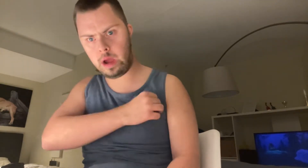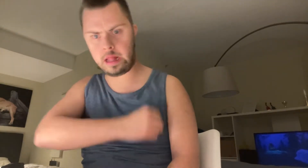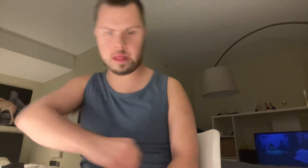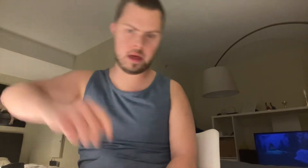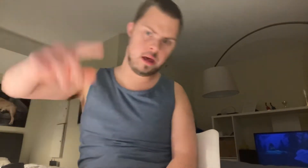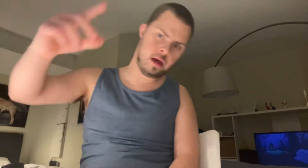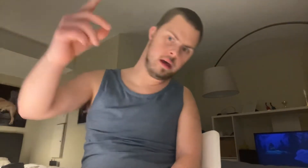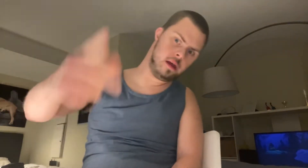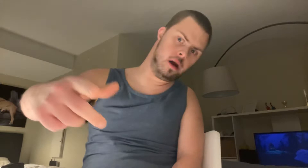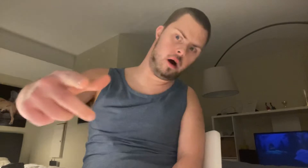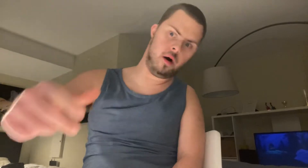2021.